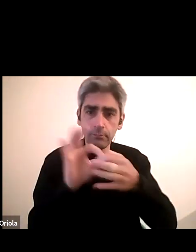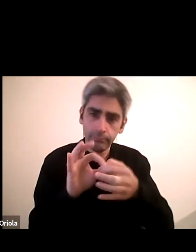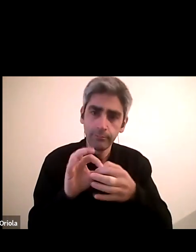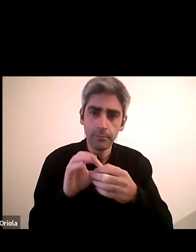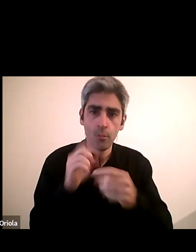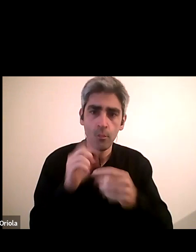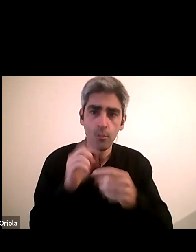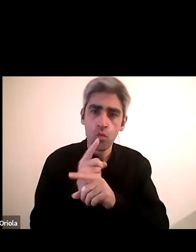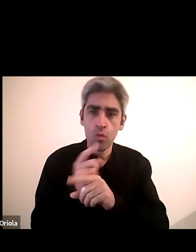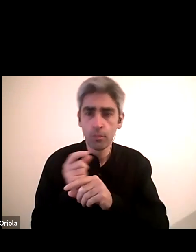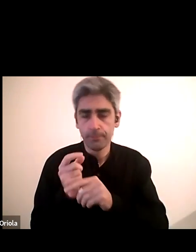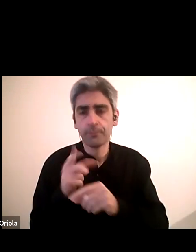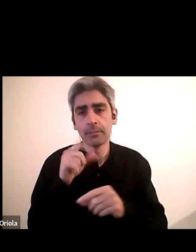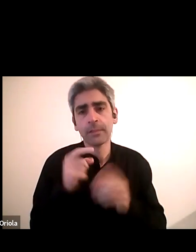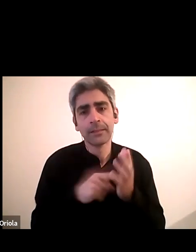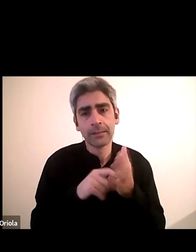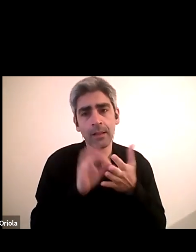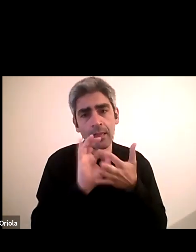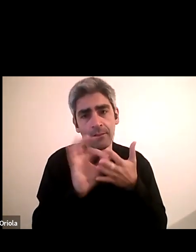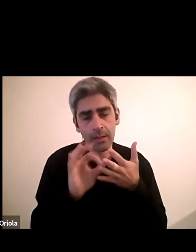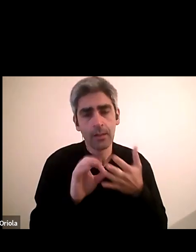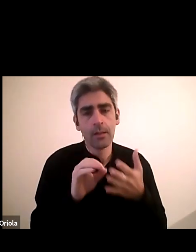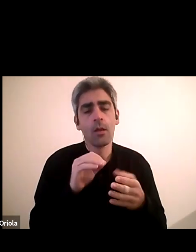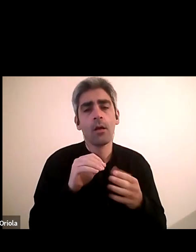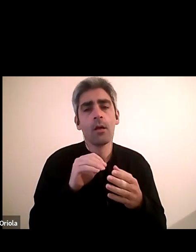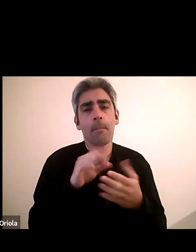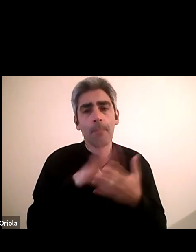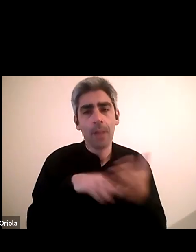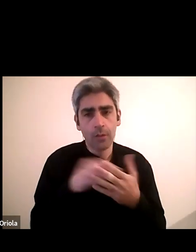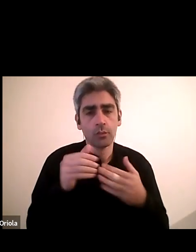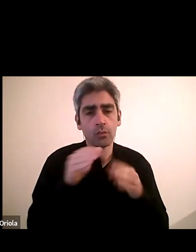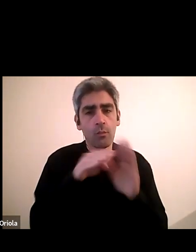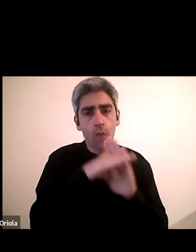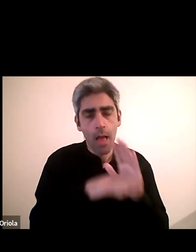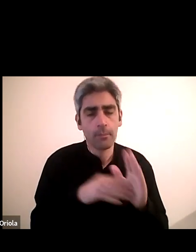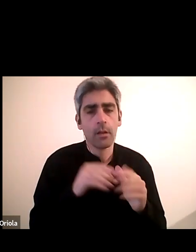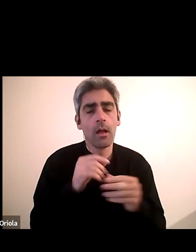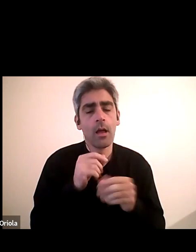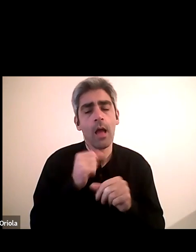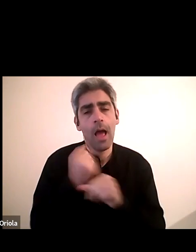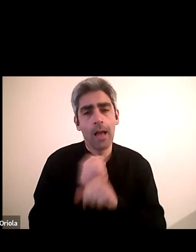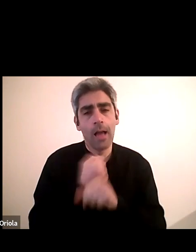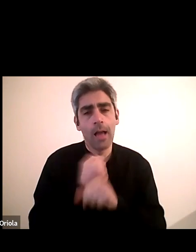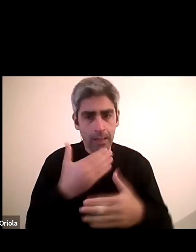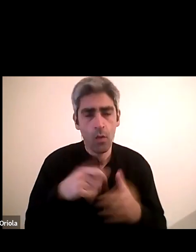Aponta-se para a necessidade de definir planos e programas de ação dentro do sistema da Lei Quadro